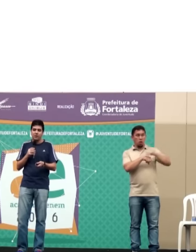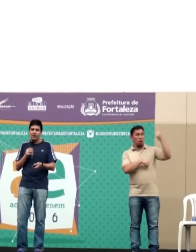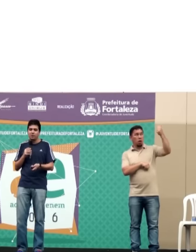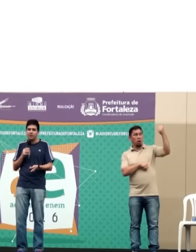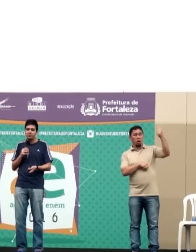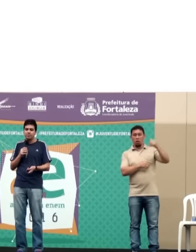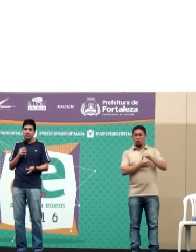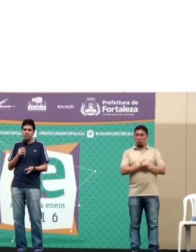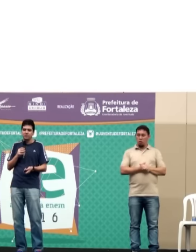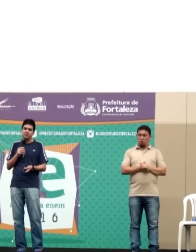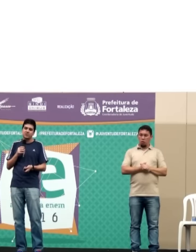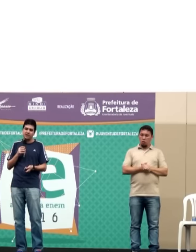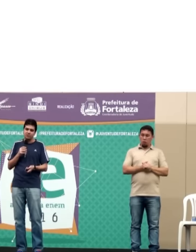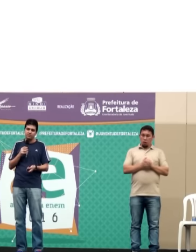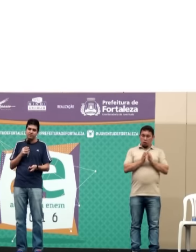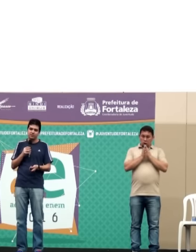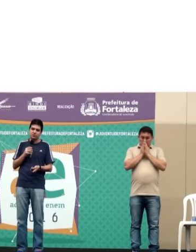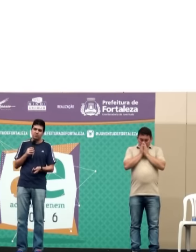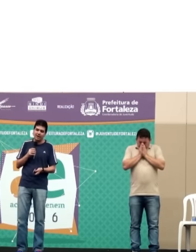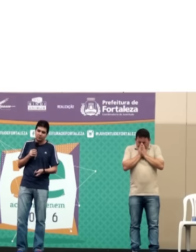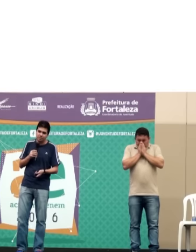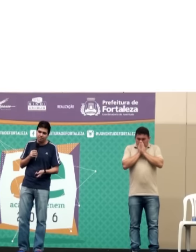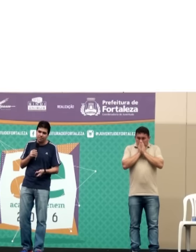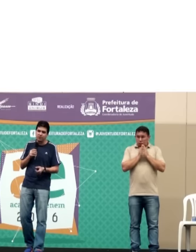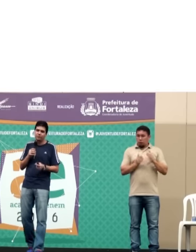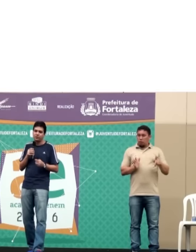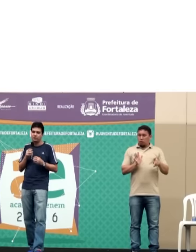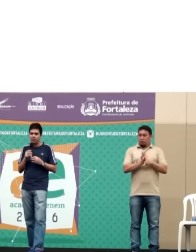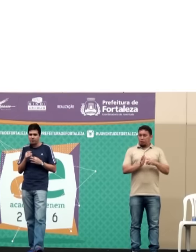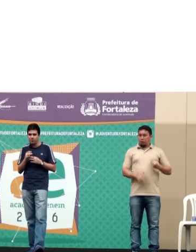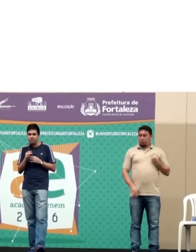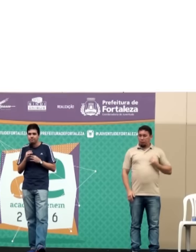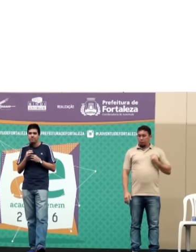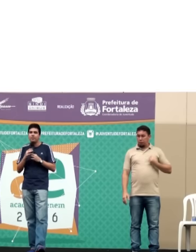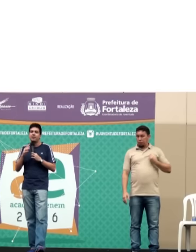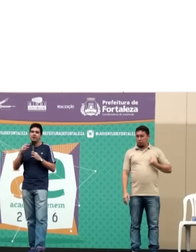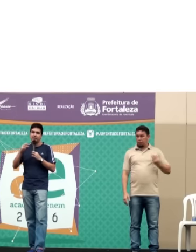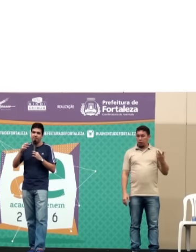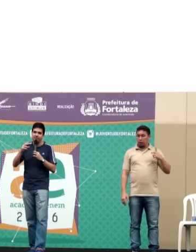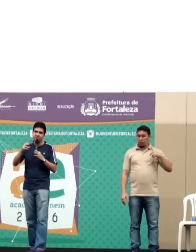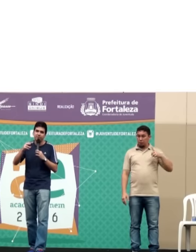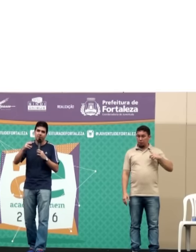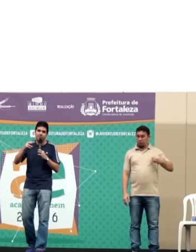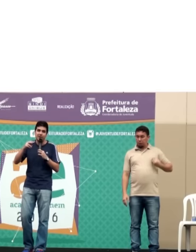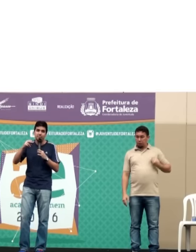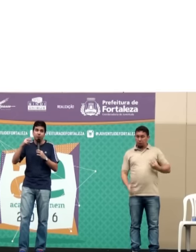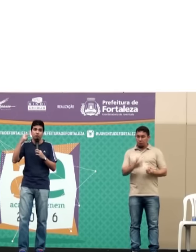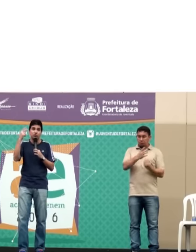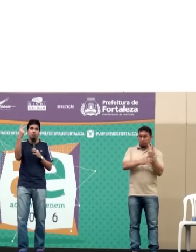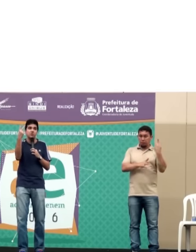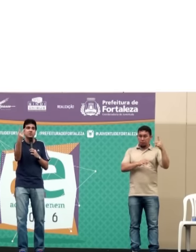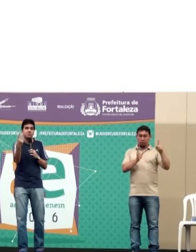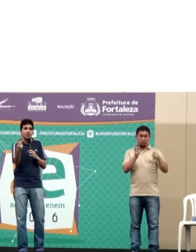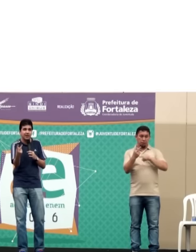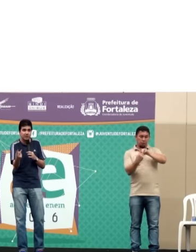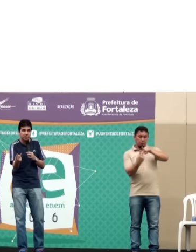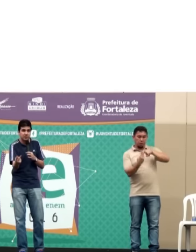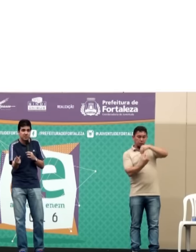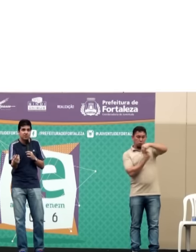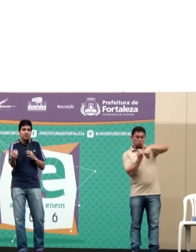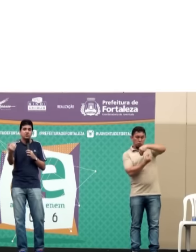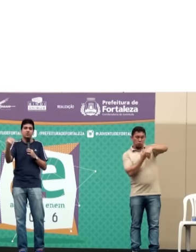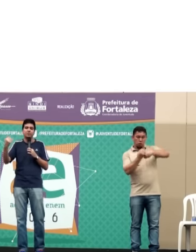H3PO4. O H4P2O7 vai ser chamado de pirofosfórico, ele vai ser formado por